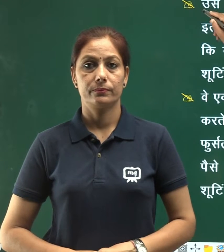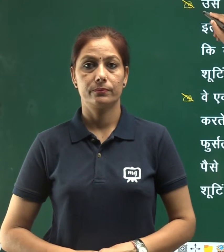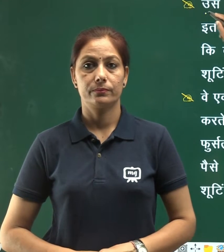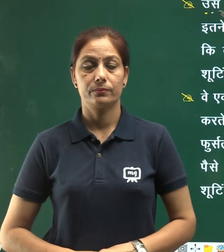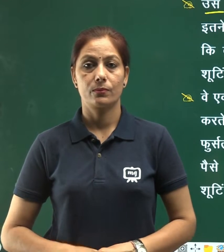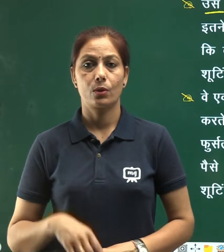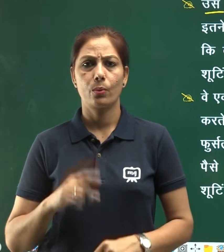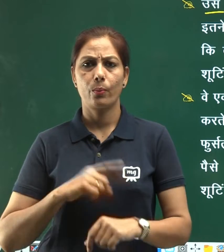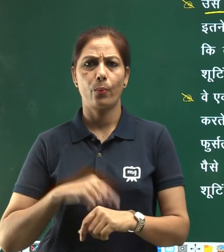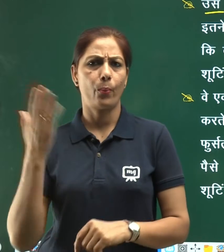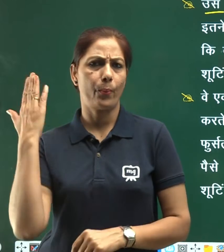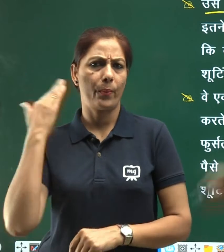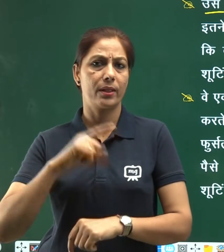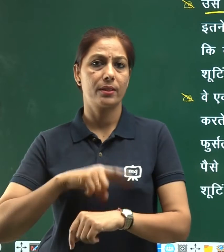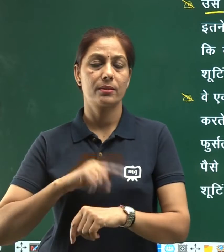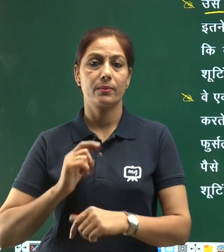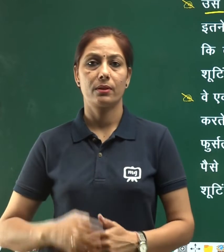उस समय